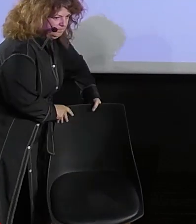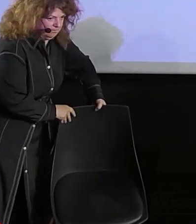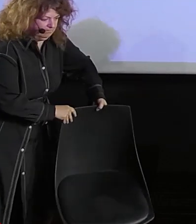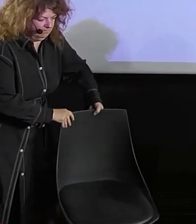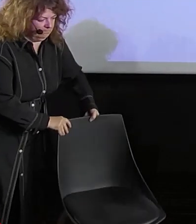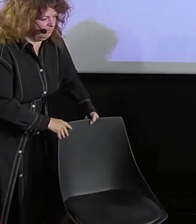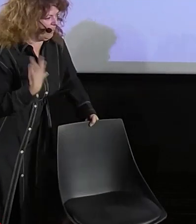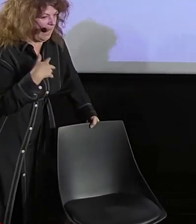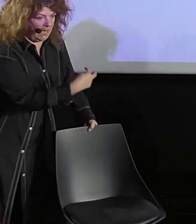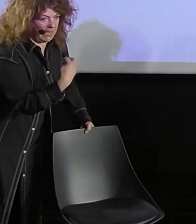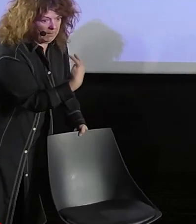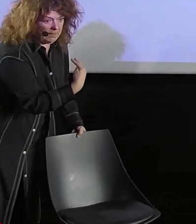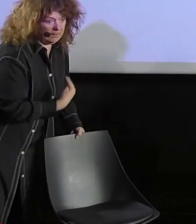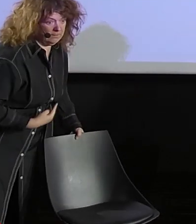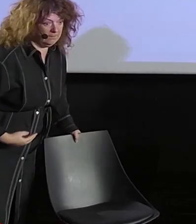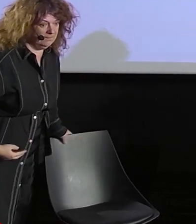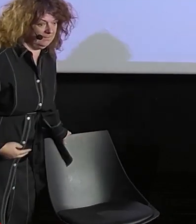sordociega Ángela que me ve aquí